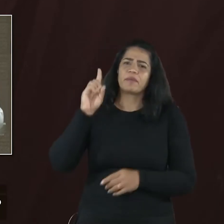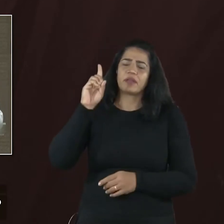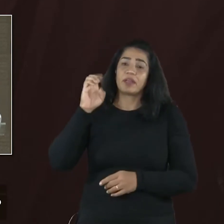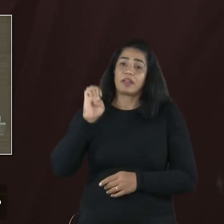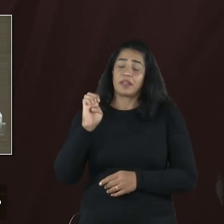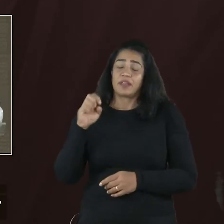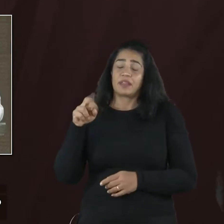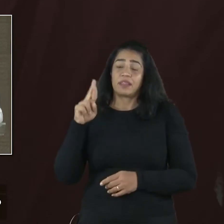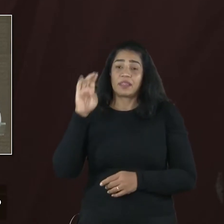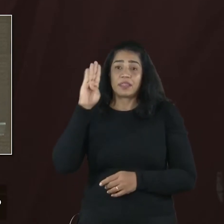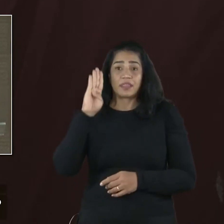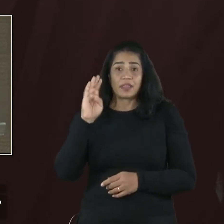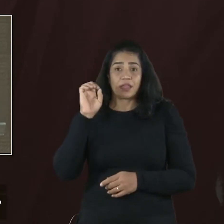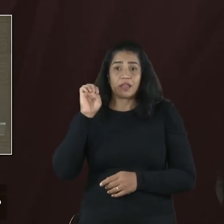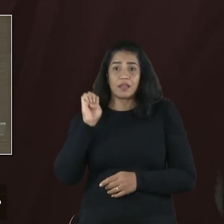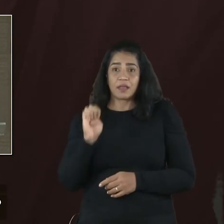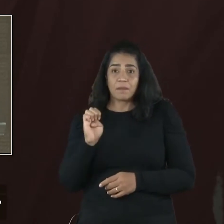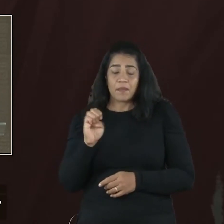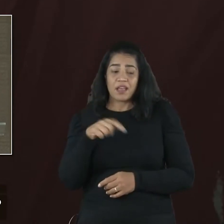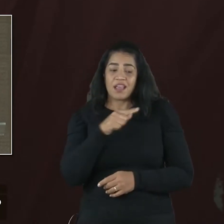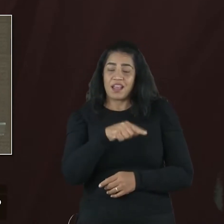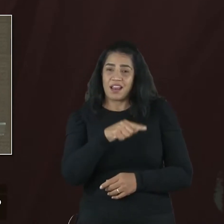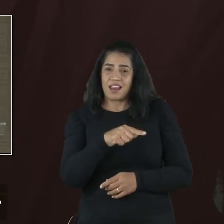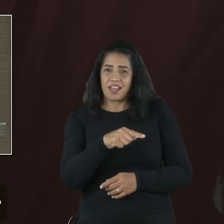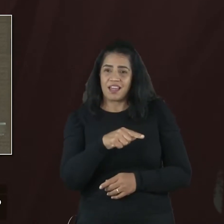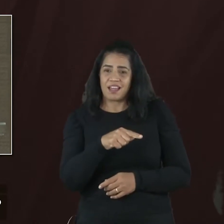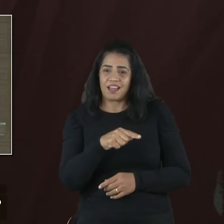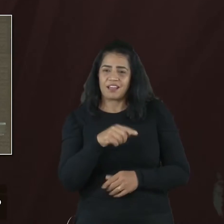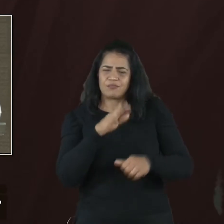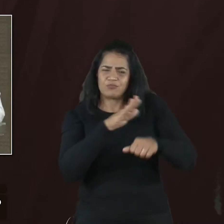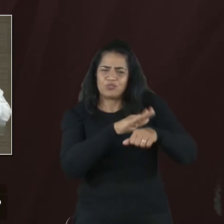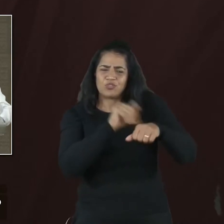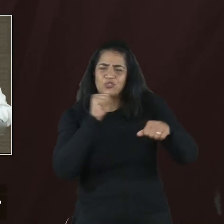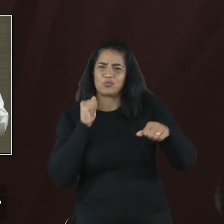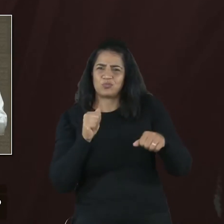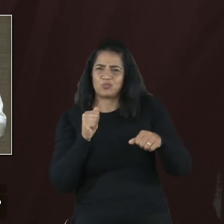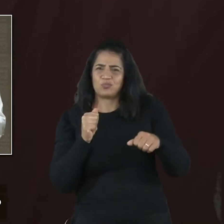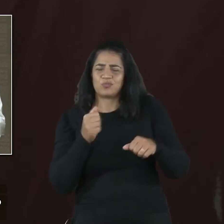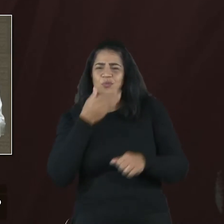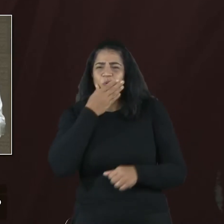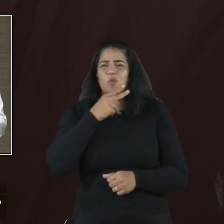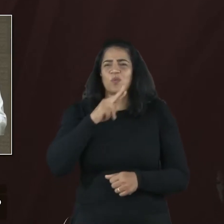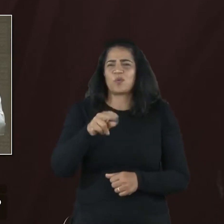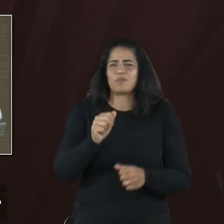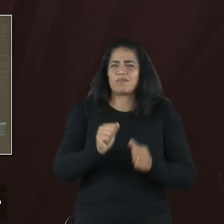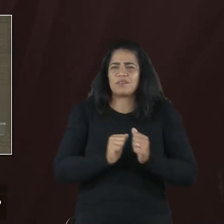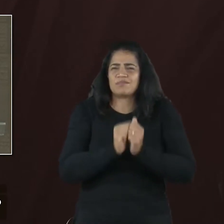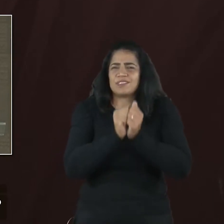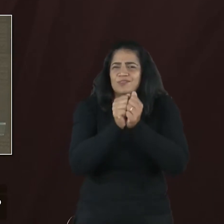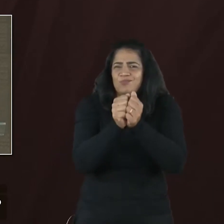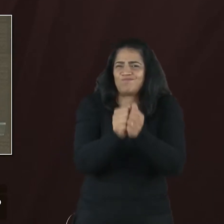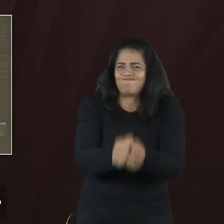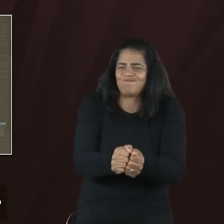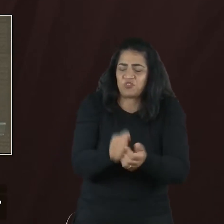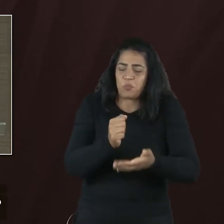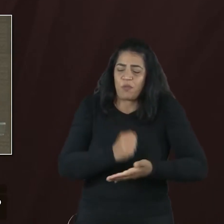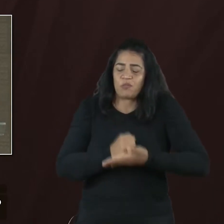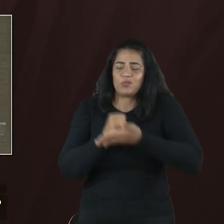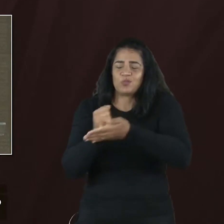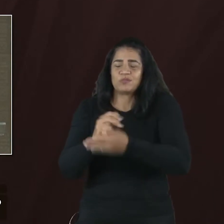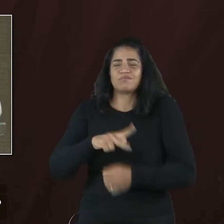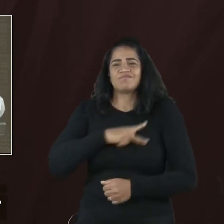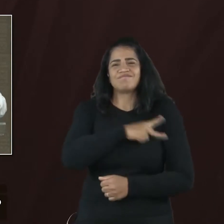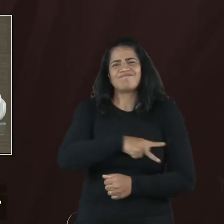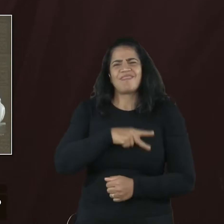tão precioso, que Paulo disse: eu não tenho ninguém de igual sentimento, não tenho ninguém